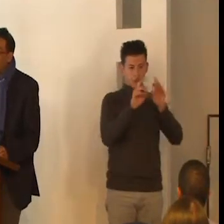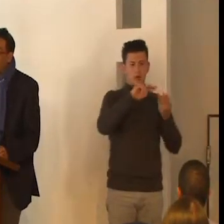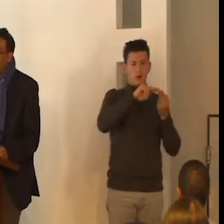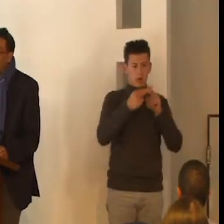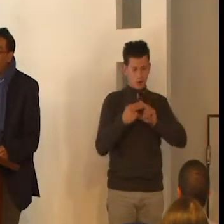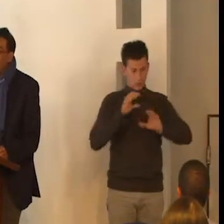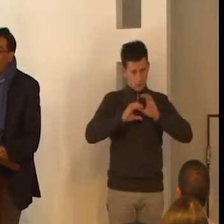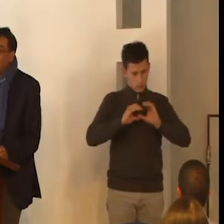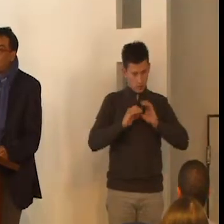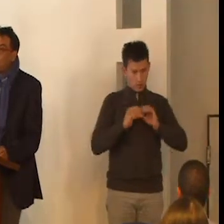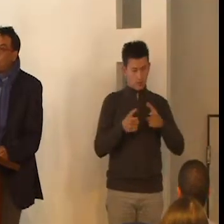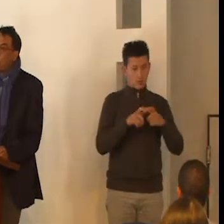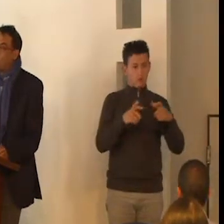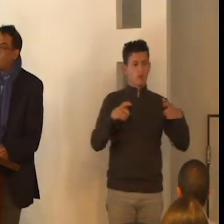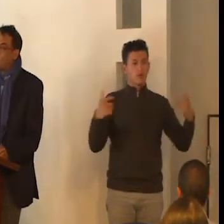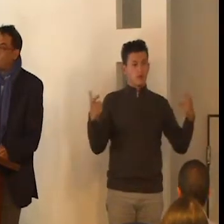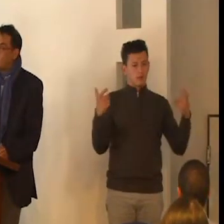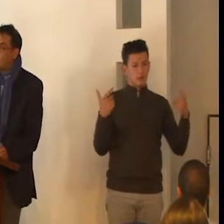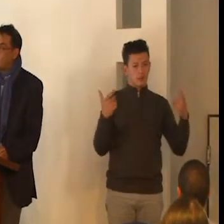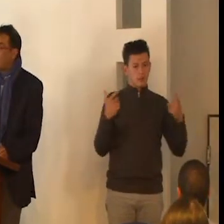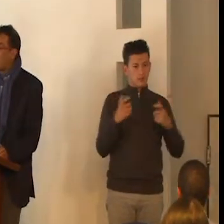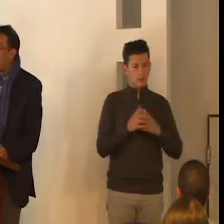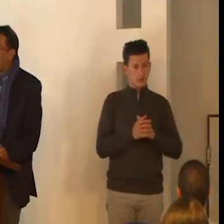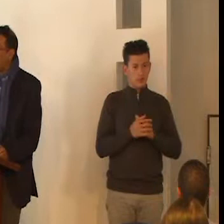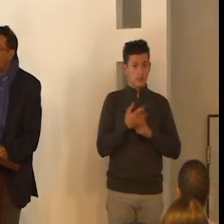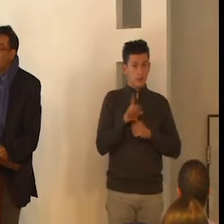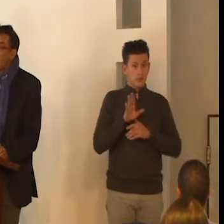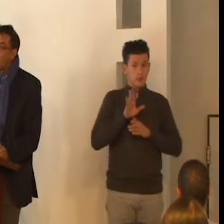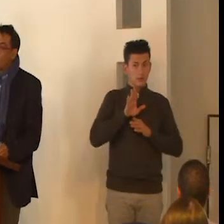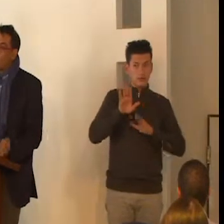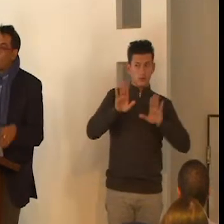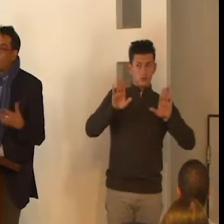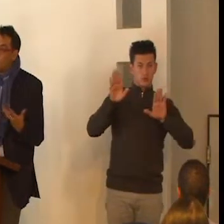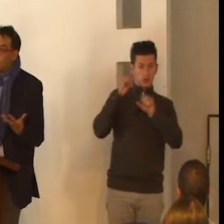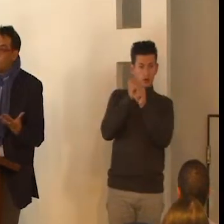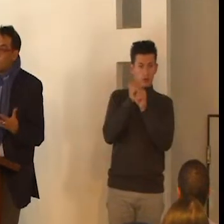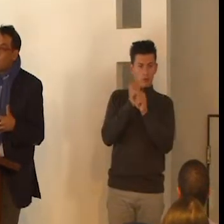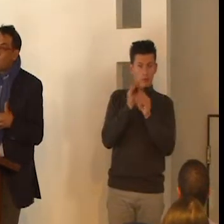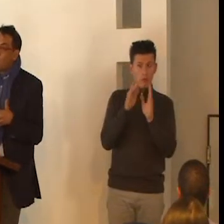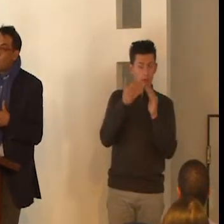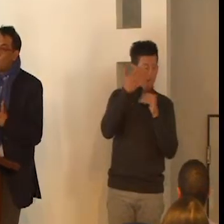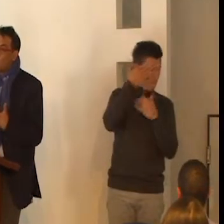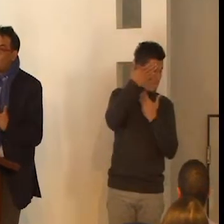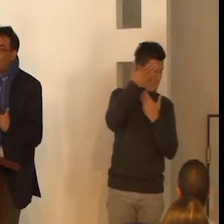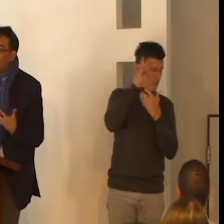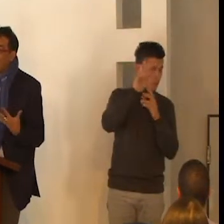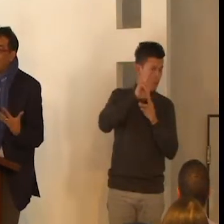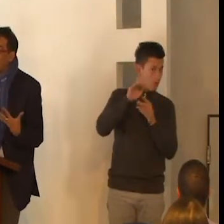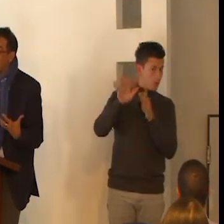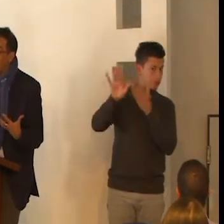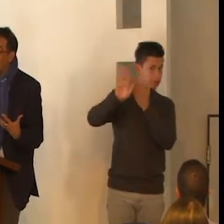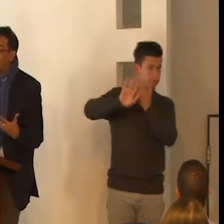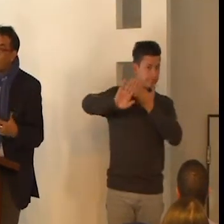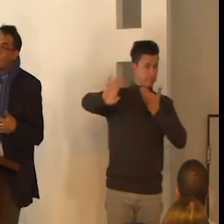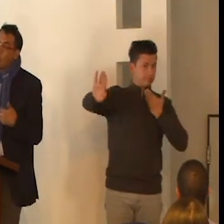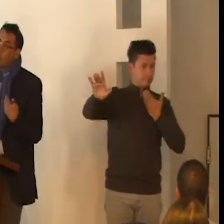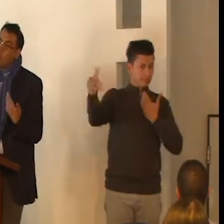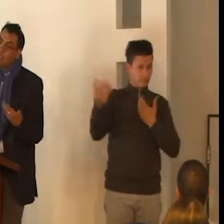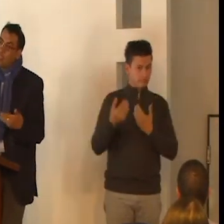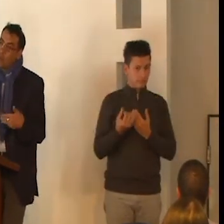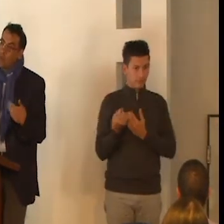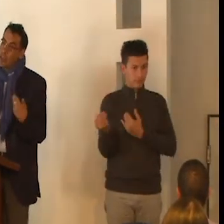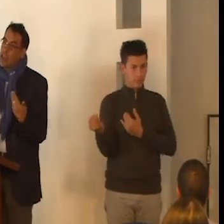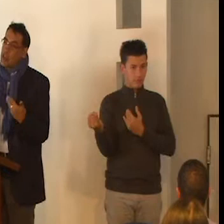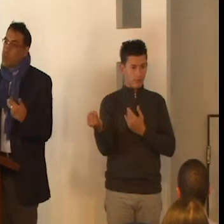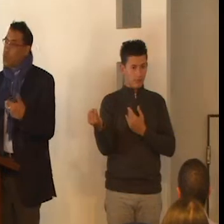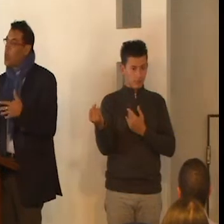comunicación aumentativa, pero que son trabajos que no se conocen. que muchas veces están aislados y como